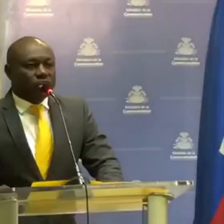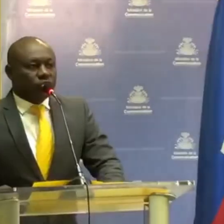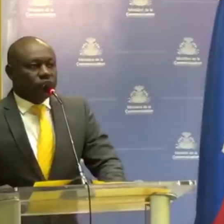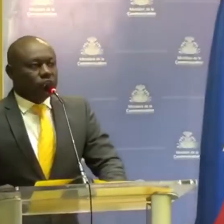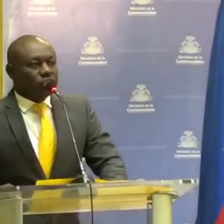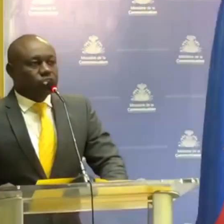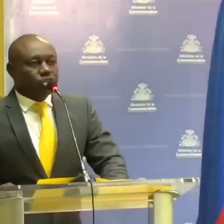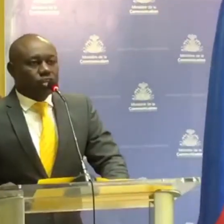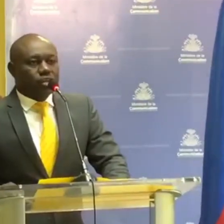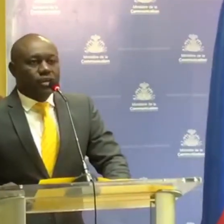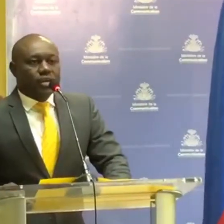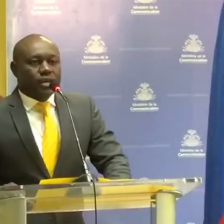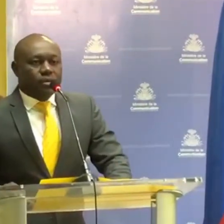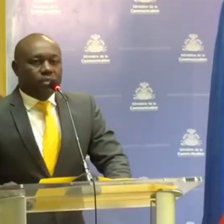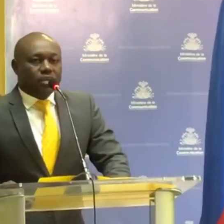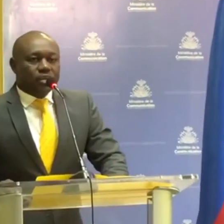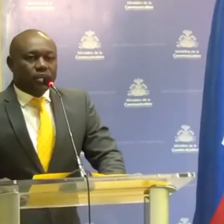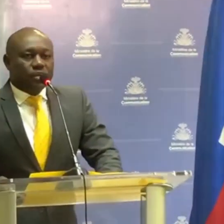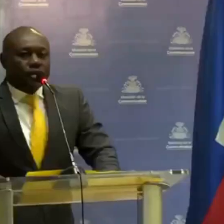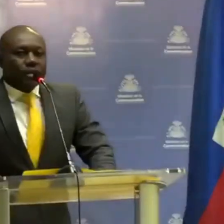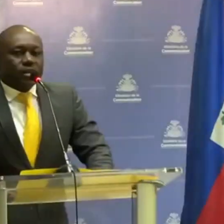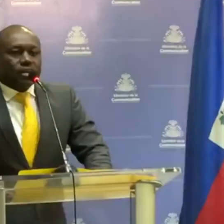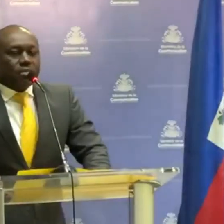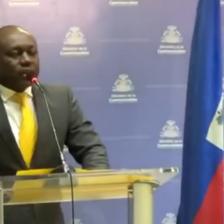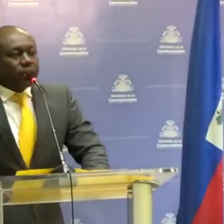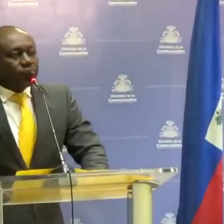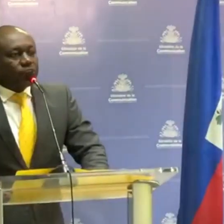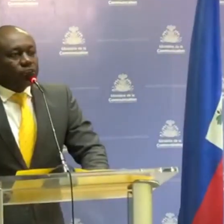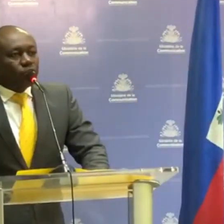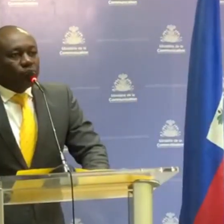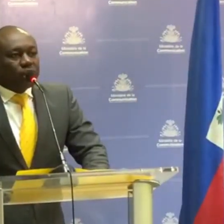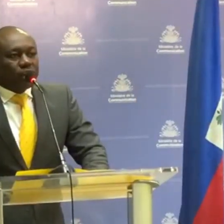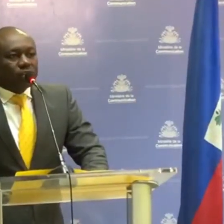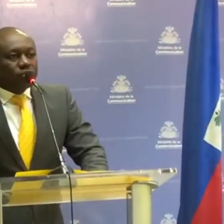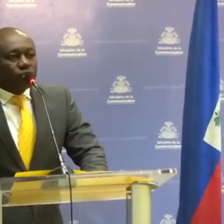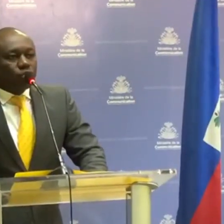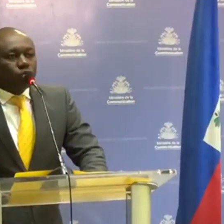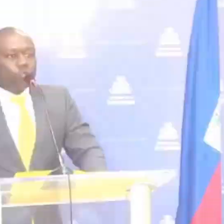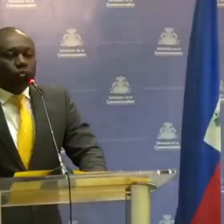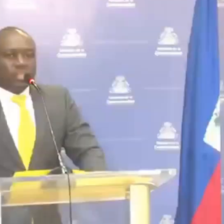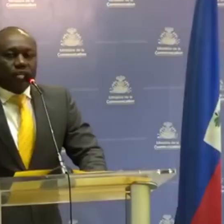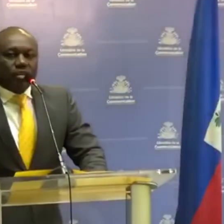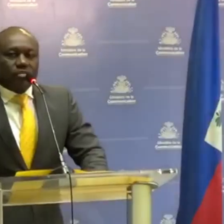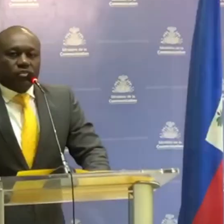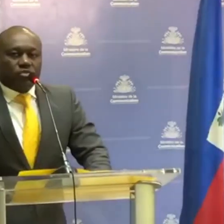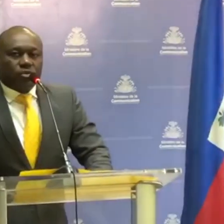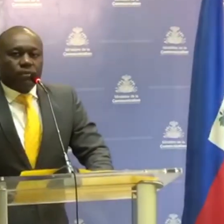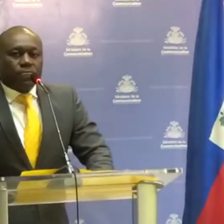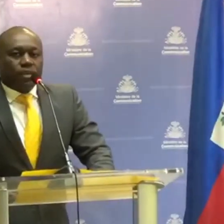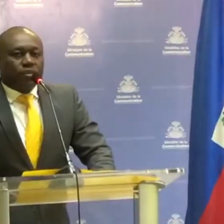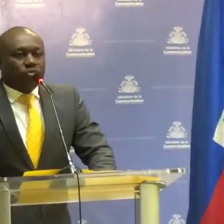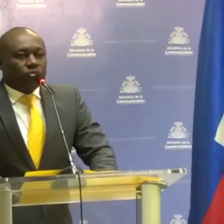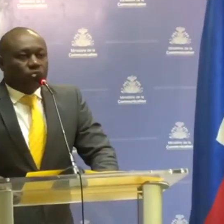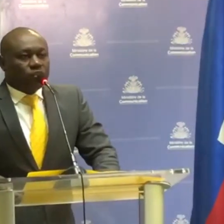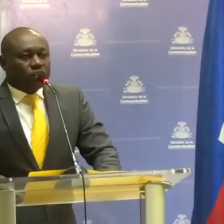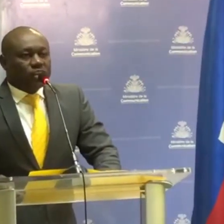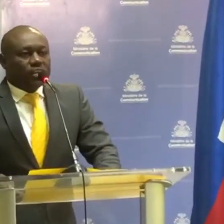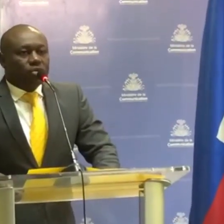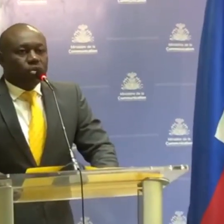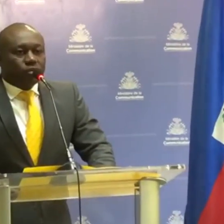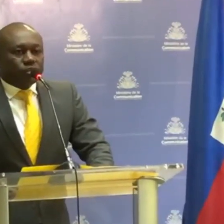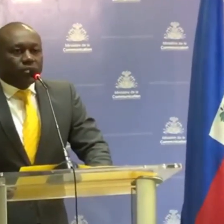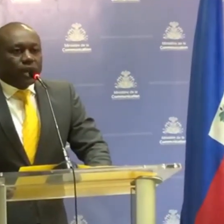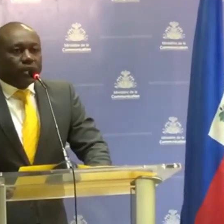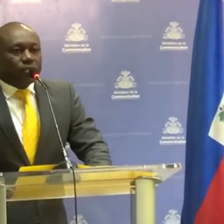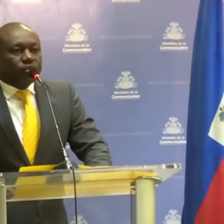professeurs, étudiants, jeunes impliqués dans un débat qui a fait ou bien en radio ou bien en télévision et surtout série